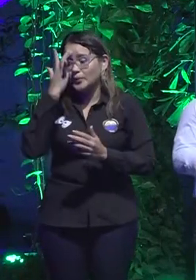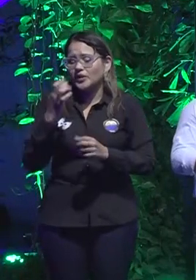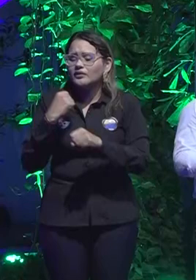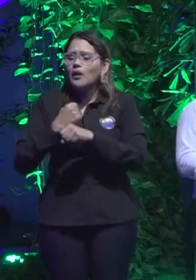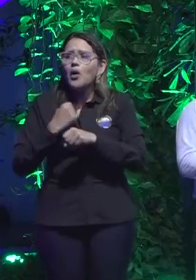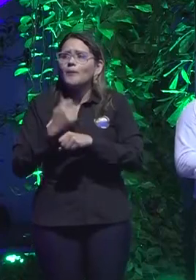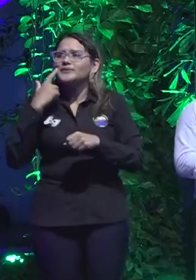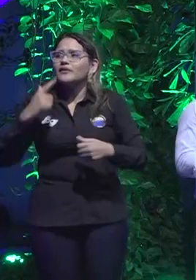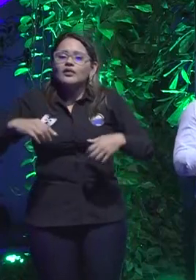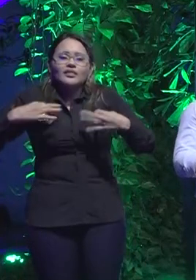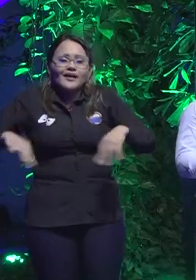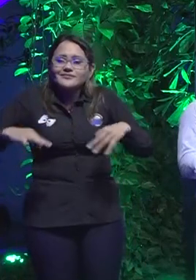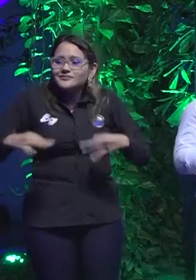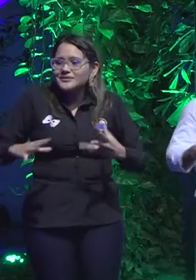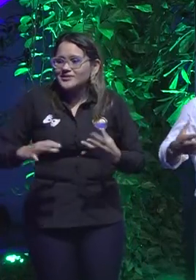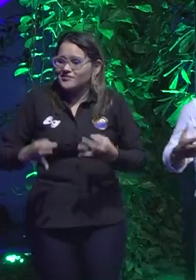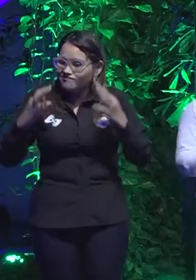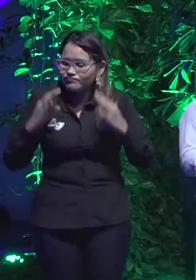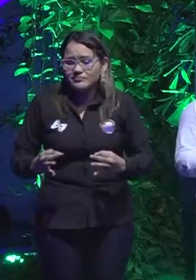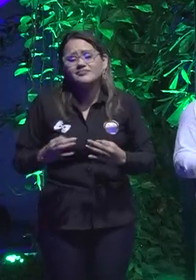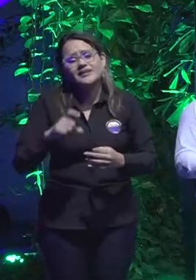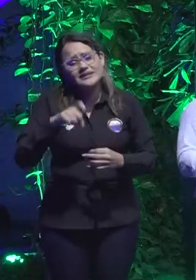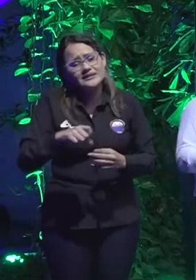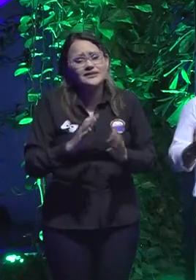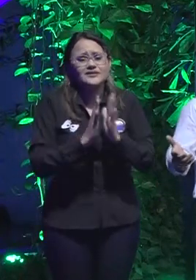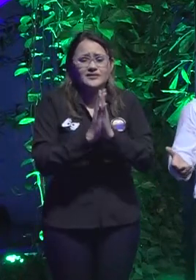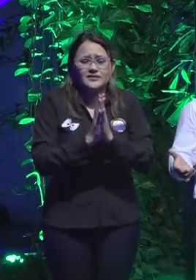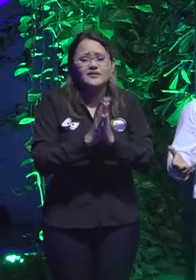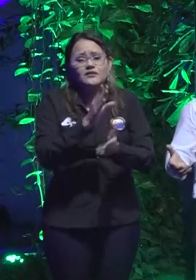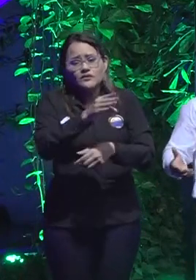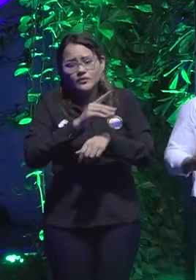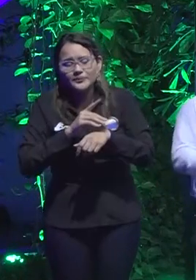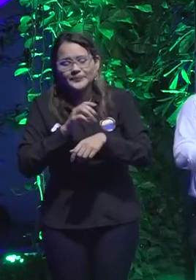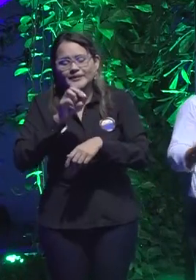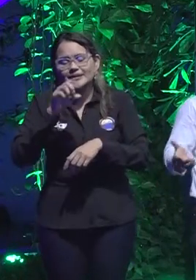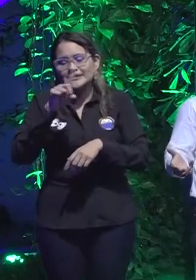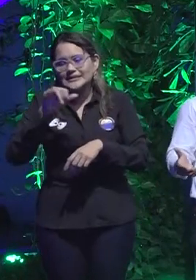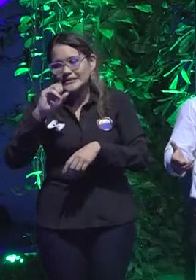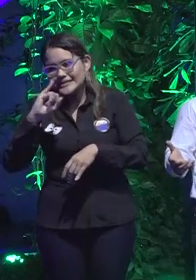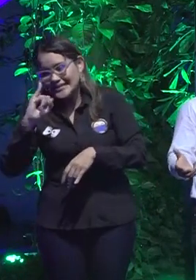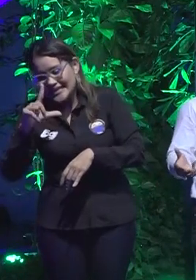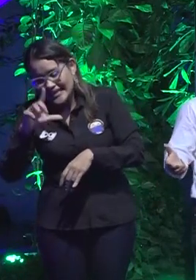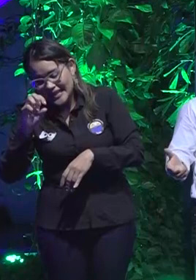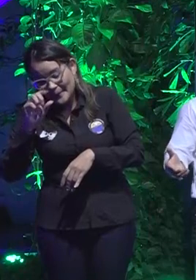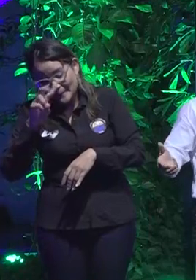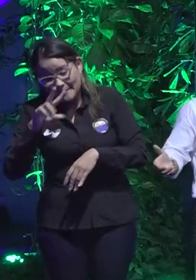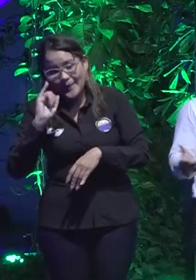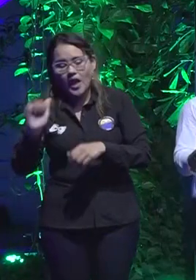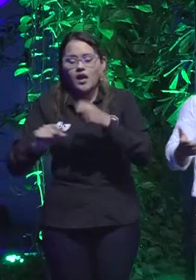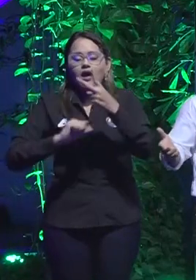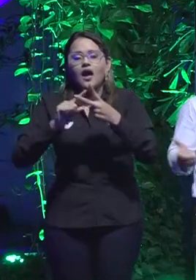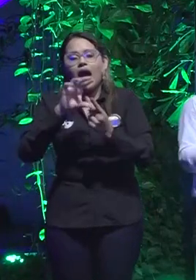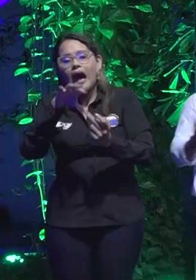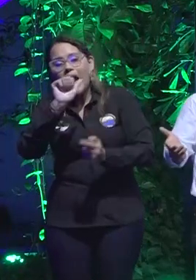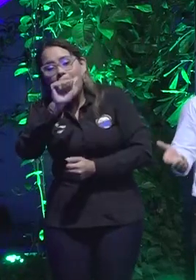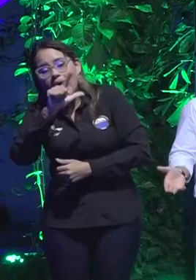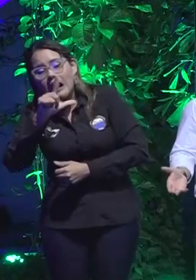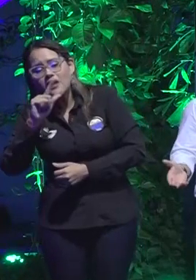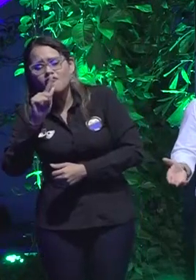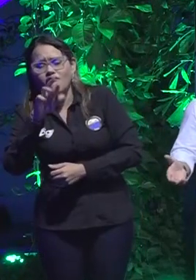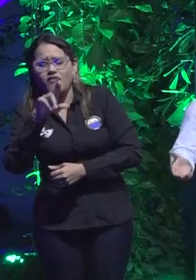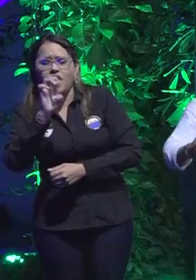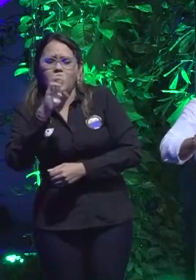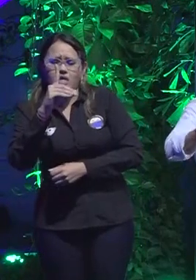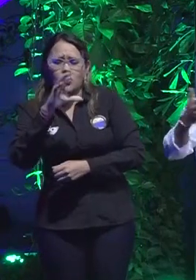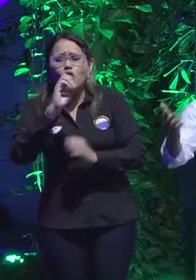Alfredo Méndez, doctora Silvia, sumar esfuerzos y sacar iniciativas. No importa si en lo local no nos prestan atención, no pasa nada, nunca lo han